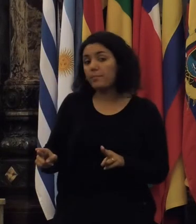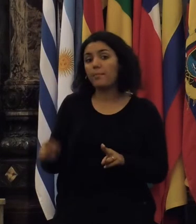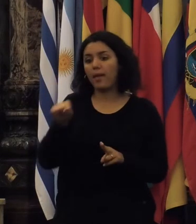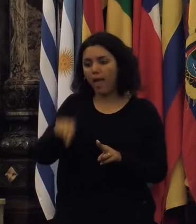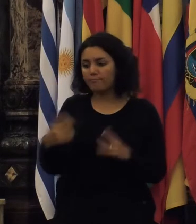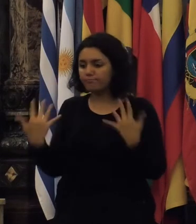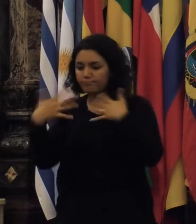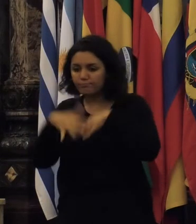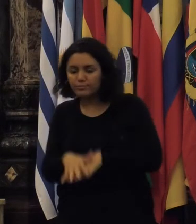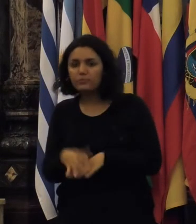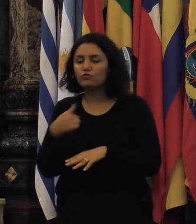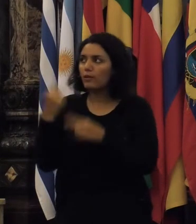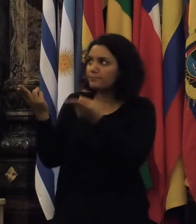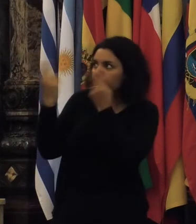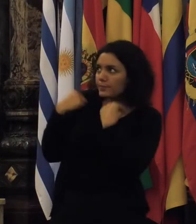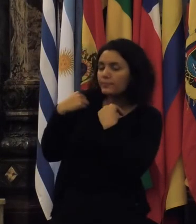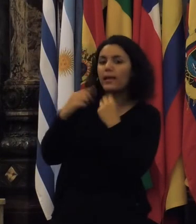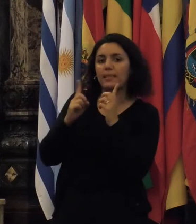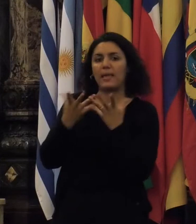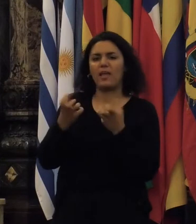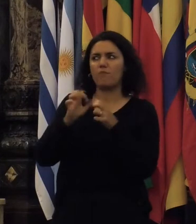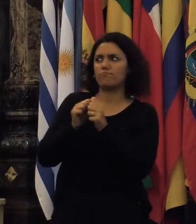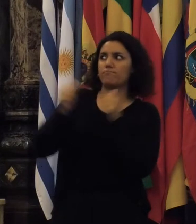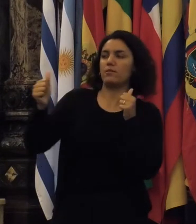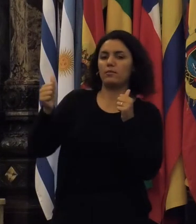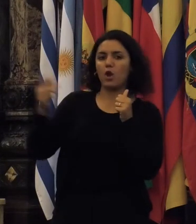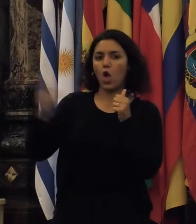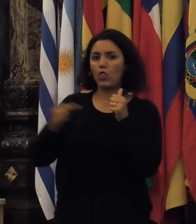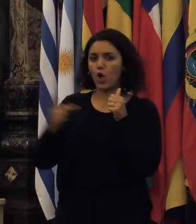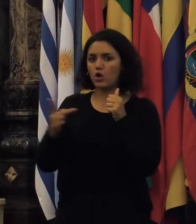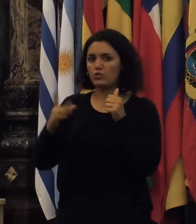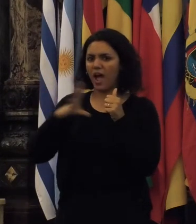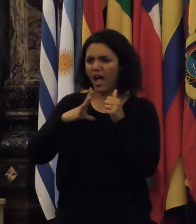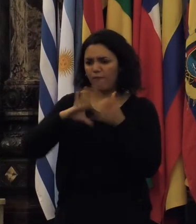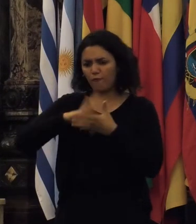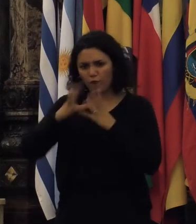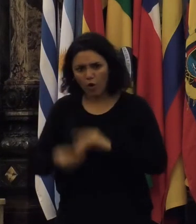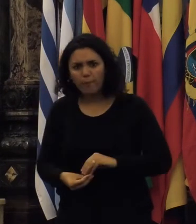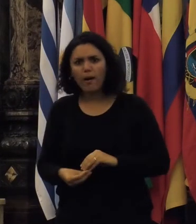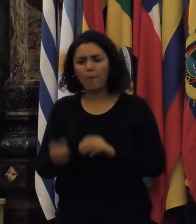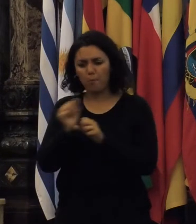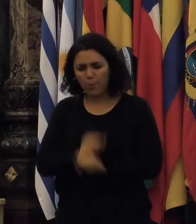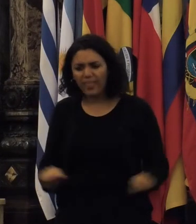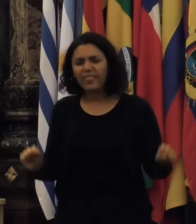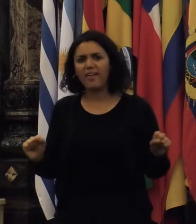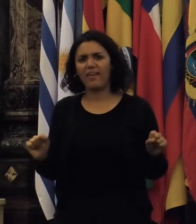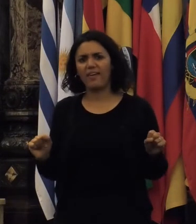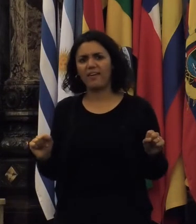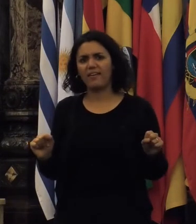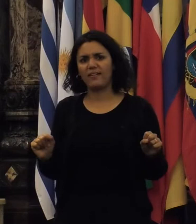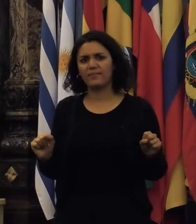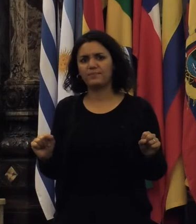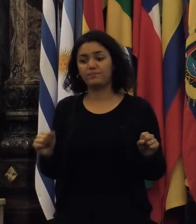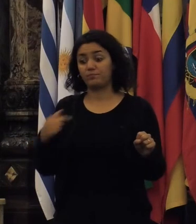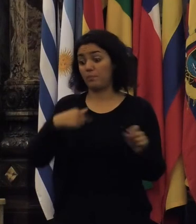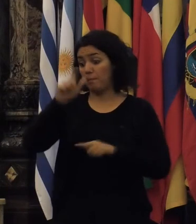entre alienación y separación se va dando. ¿Hay forma en la cual podamos nosotros